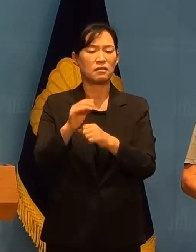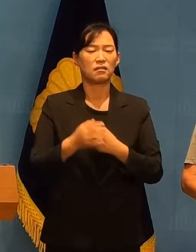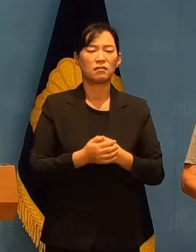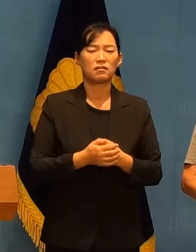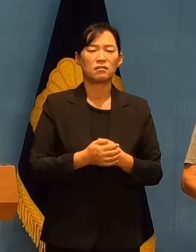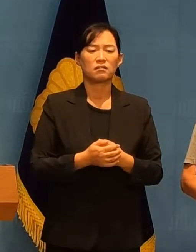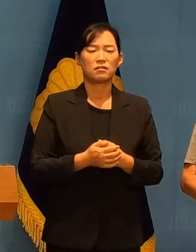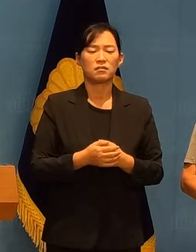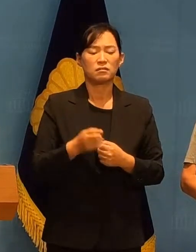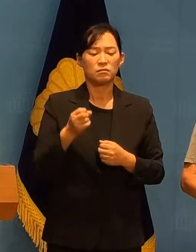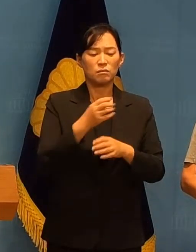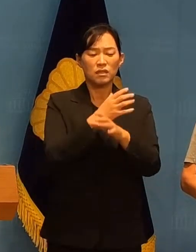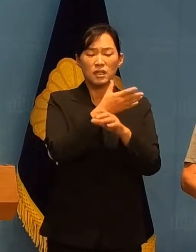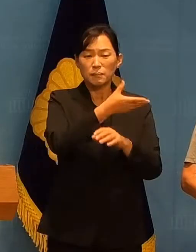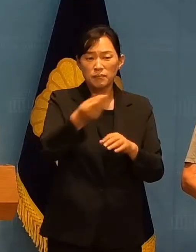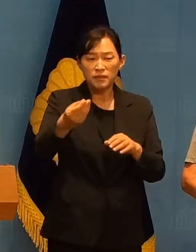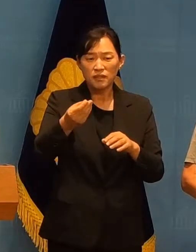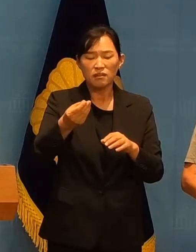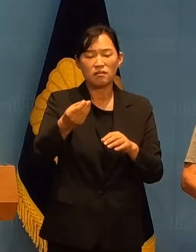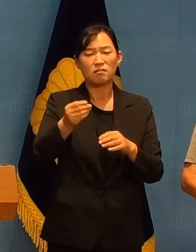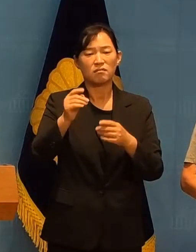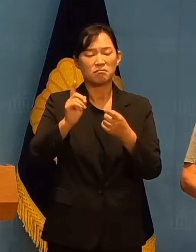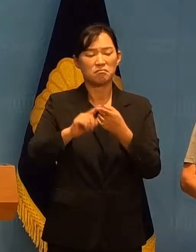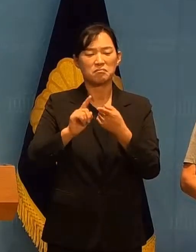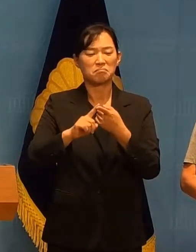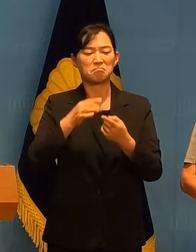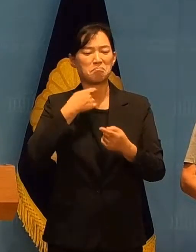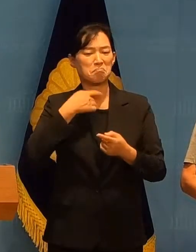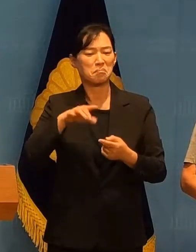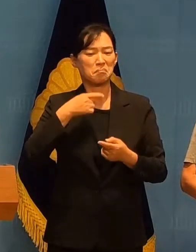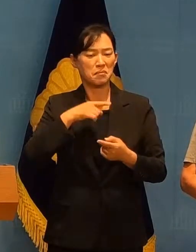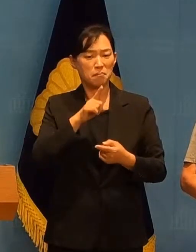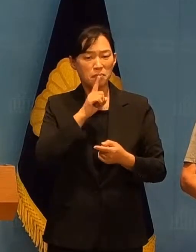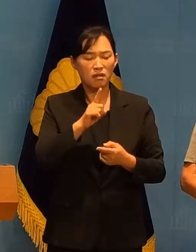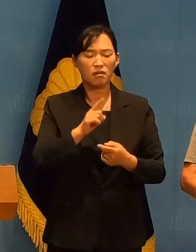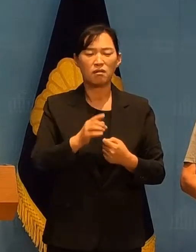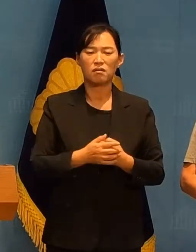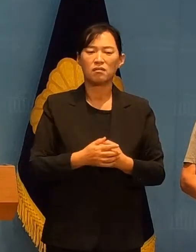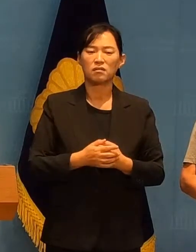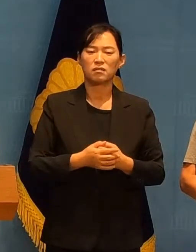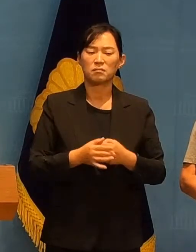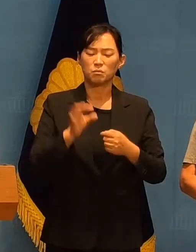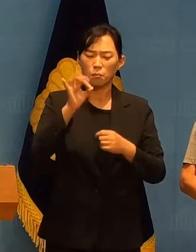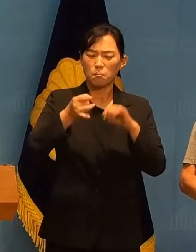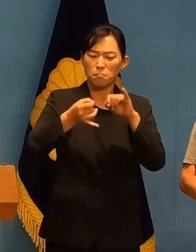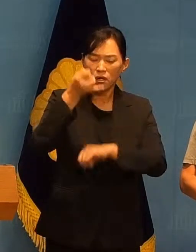이후에는 임대차 사실 자체를 부정하고 대로를 체불합니다.